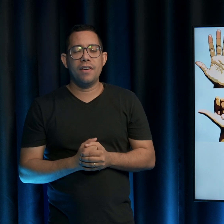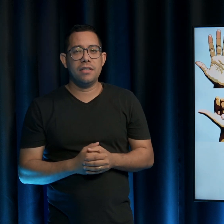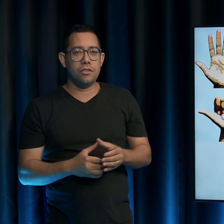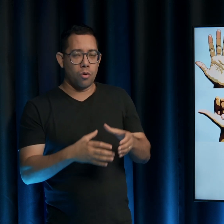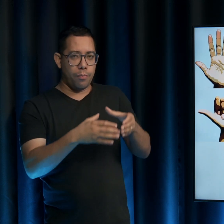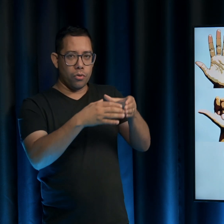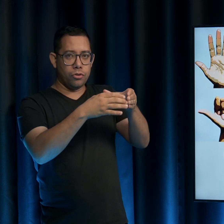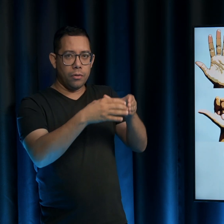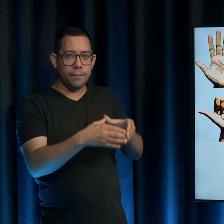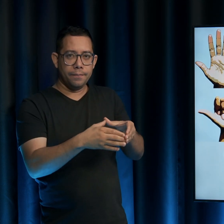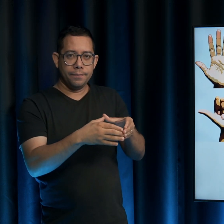assim, ó, o poço,